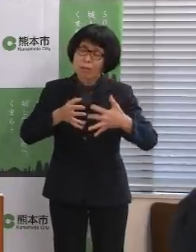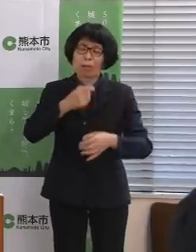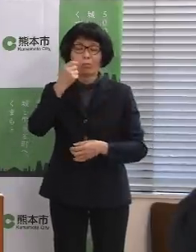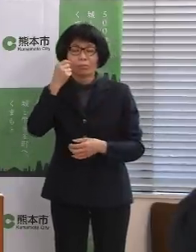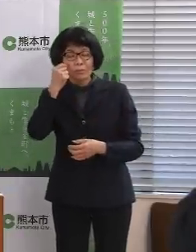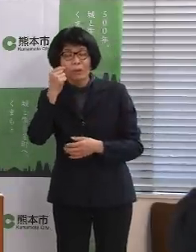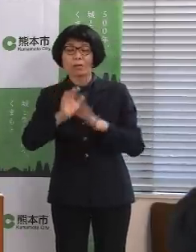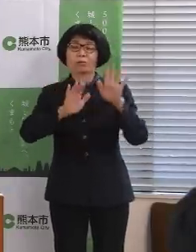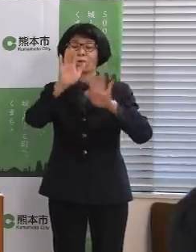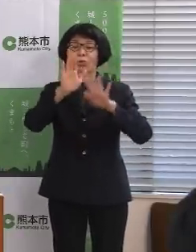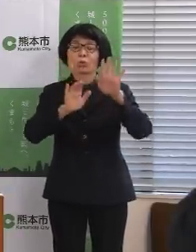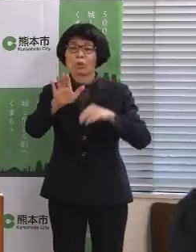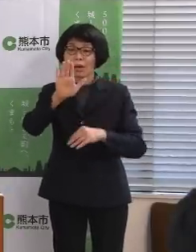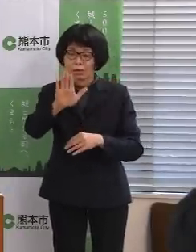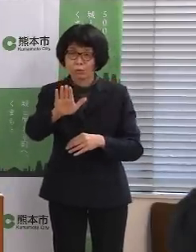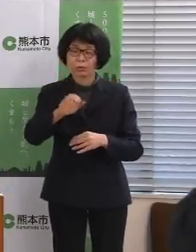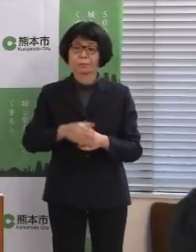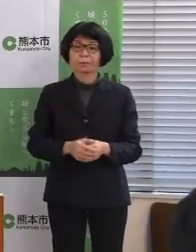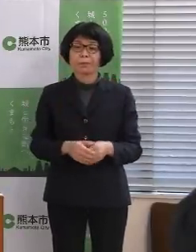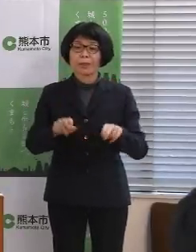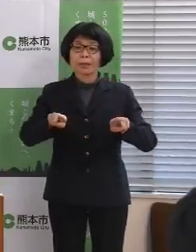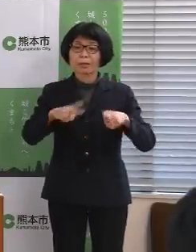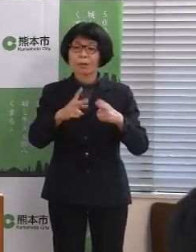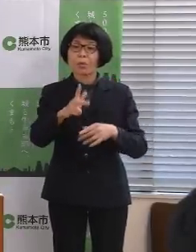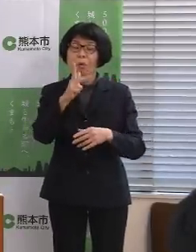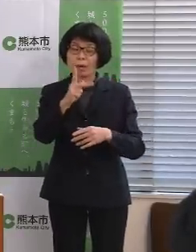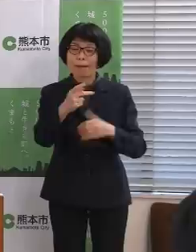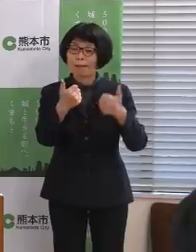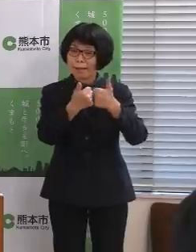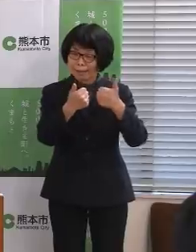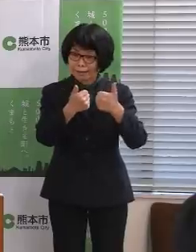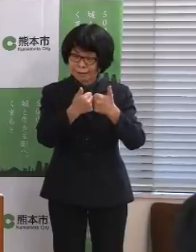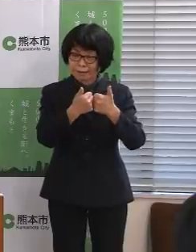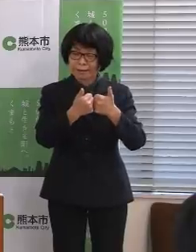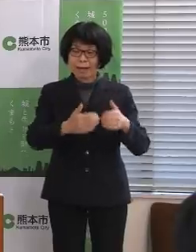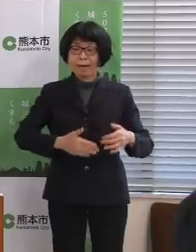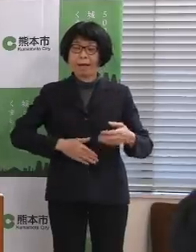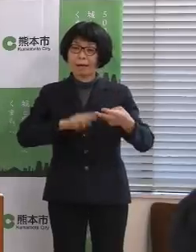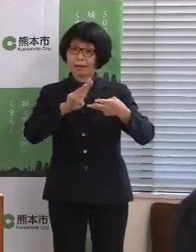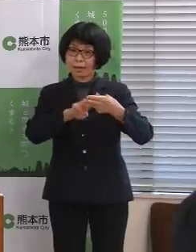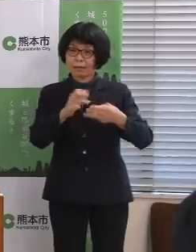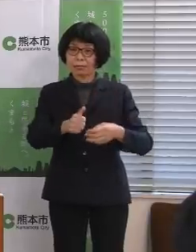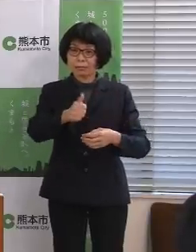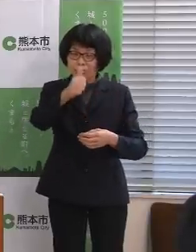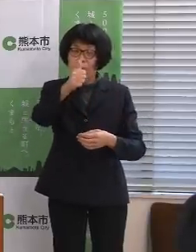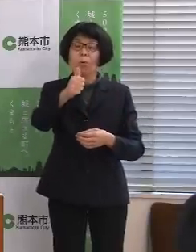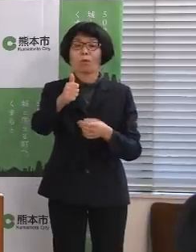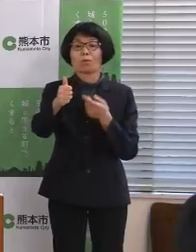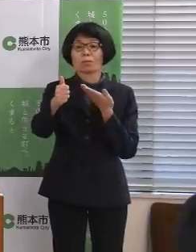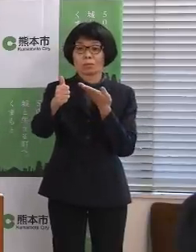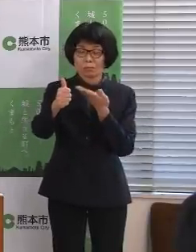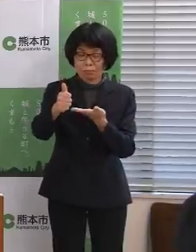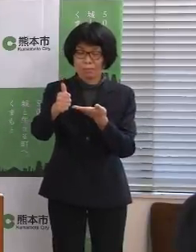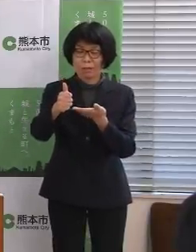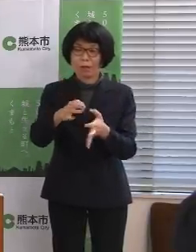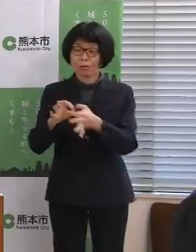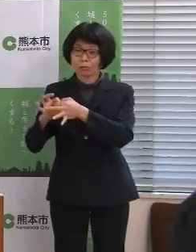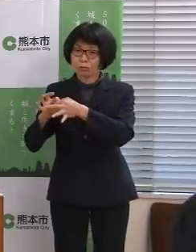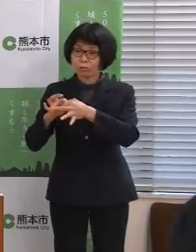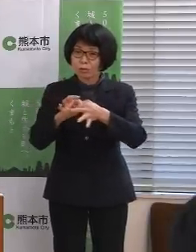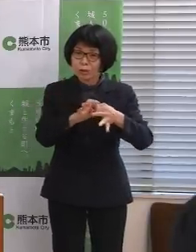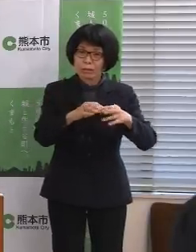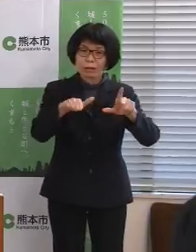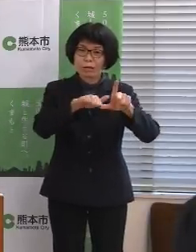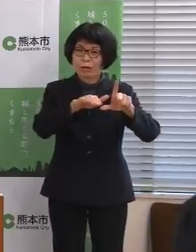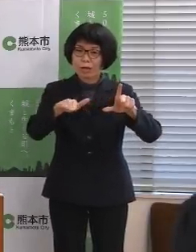況です。また専門家会議の原田座長からも、引き続きレ